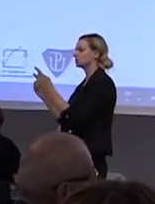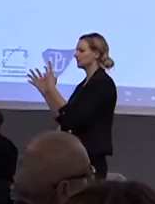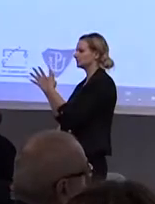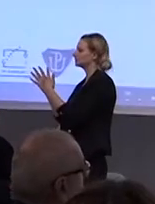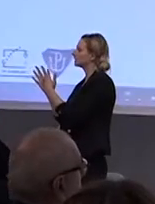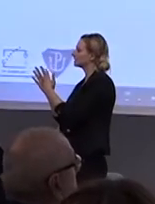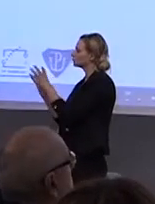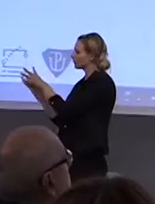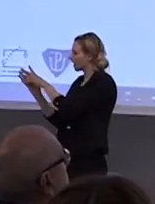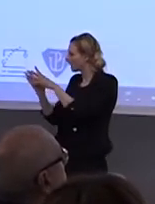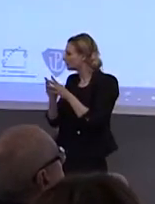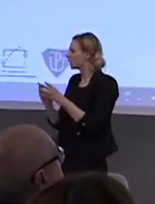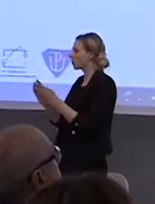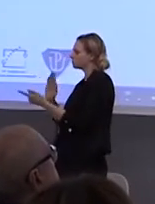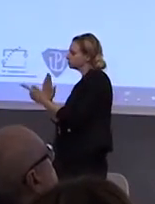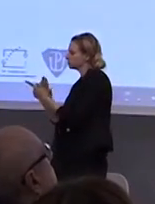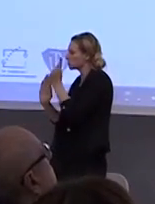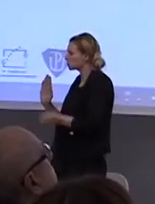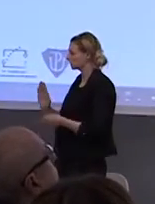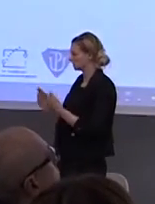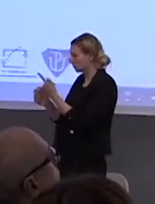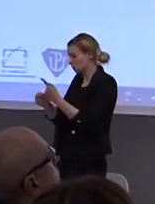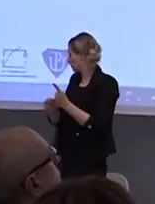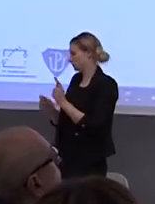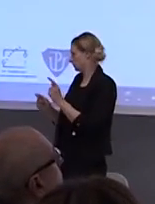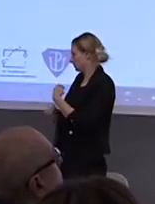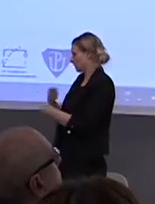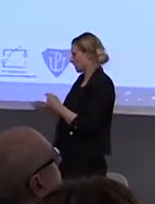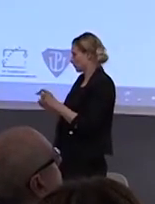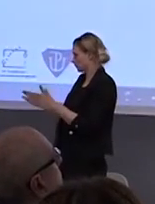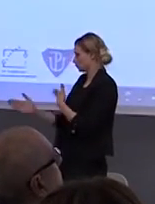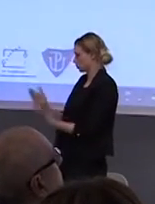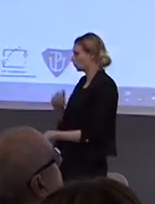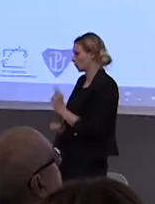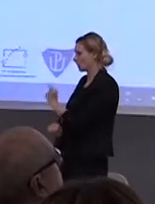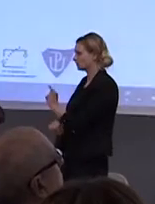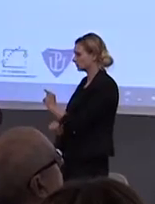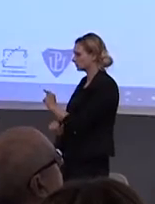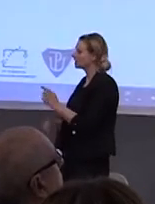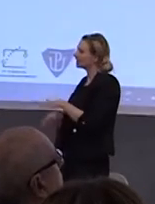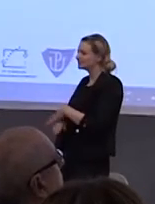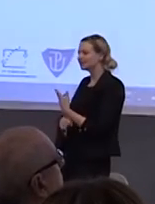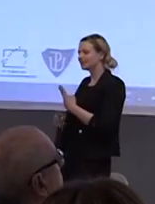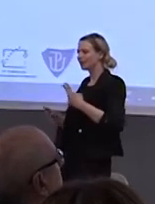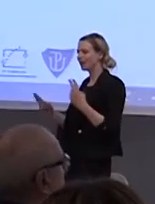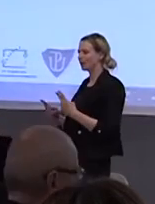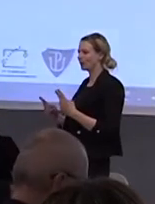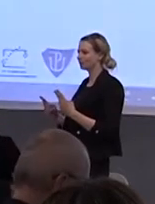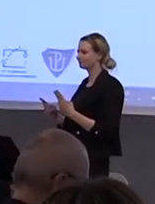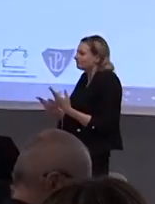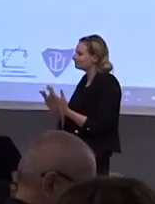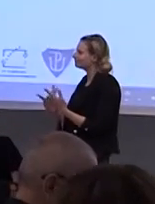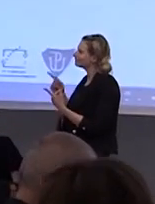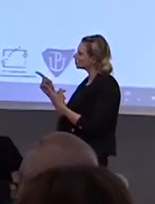one school board in one part of the world that has gone the full journey. To je vlastně příklad jedné